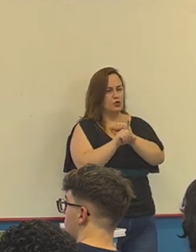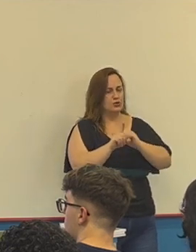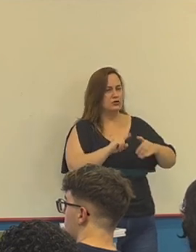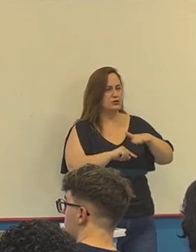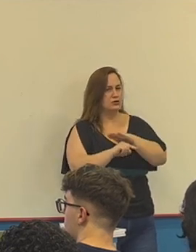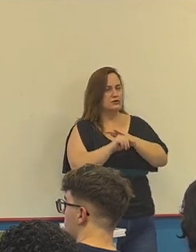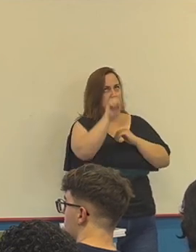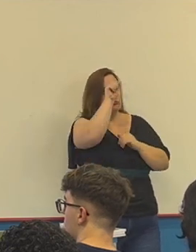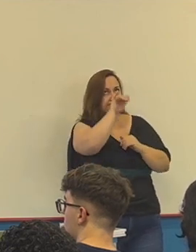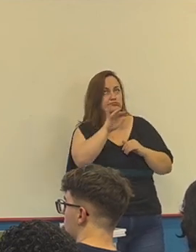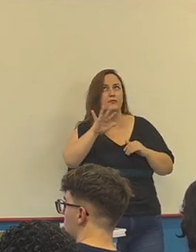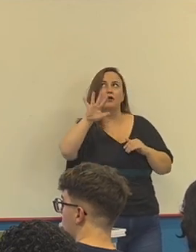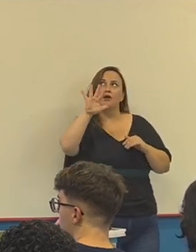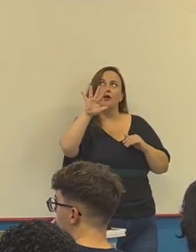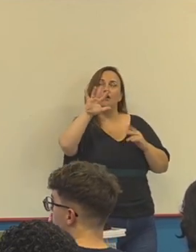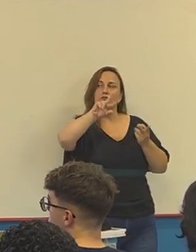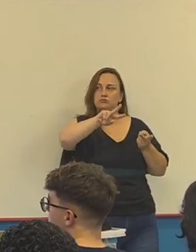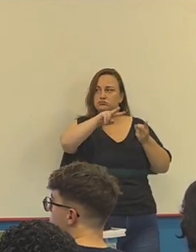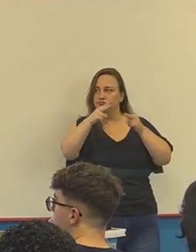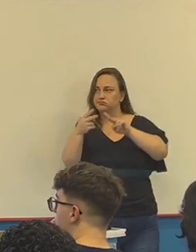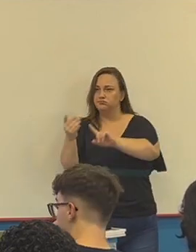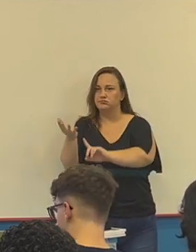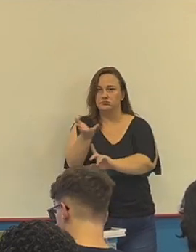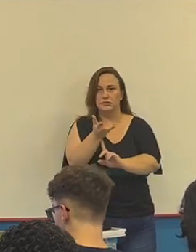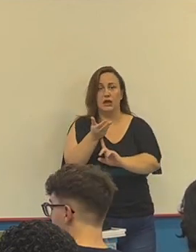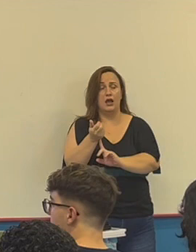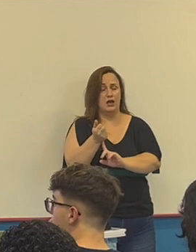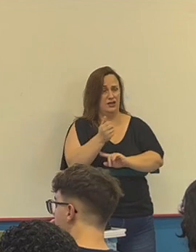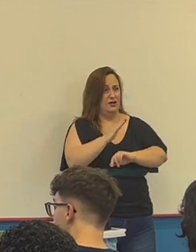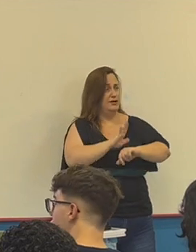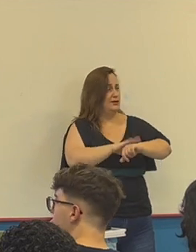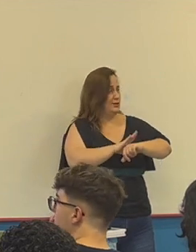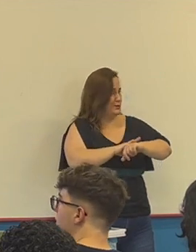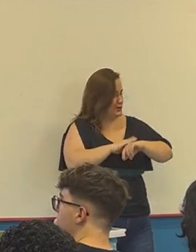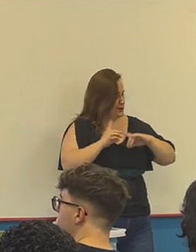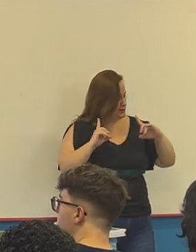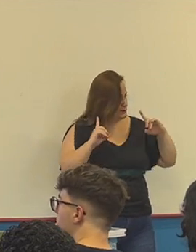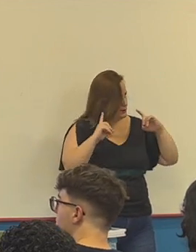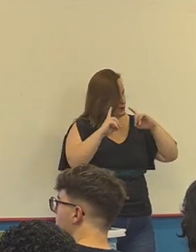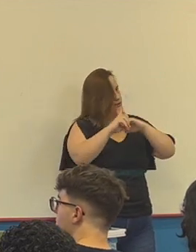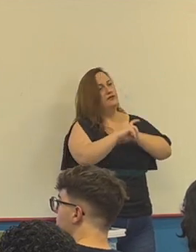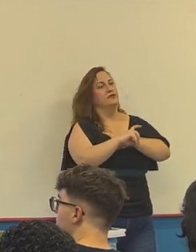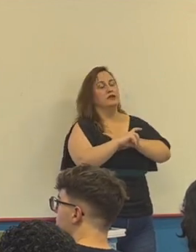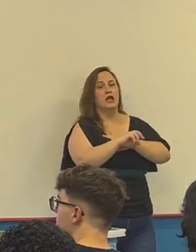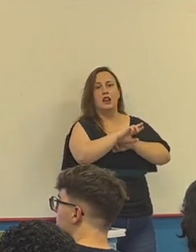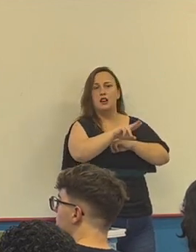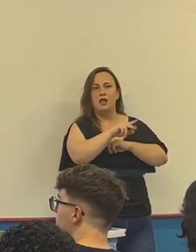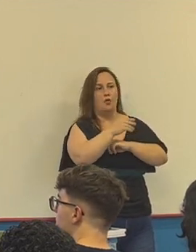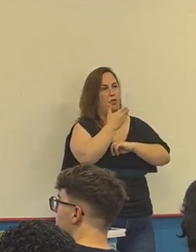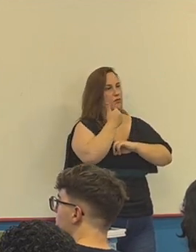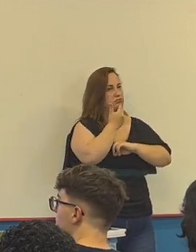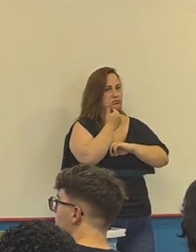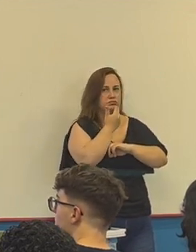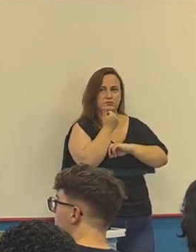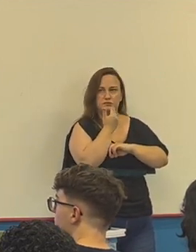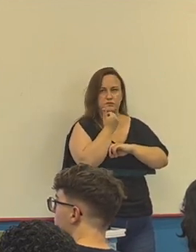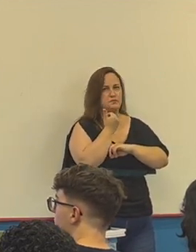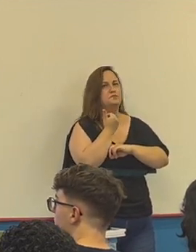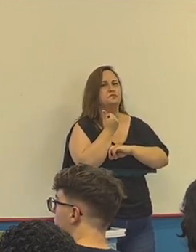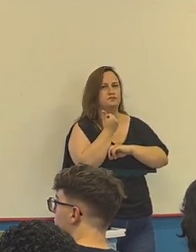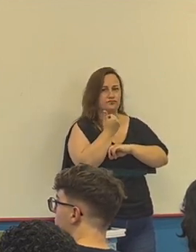arte. Foi um período difícil, como eu falei, porque tudo, né, não é fácil viver de arte. Então, assim, eu